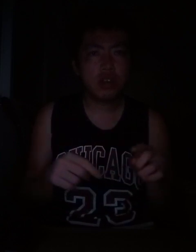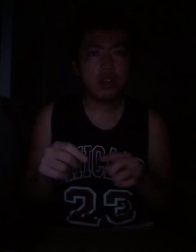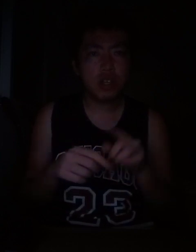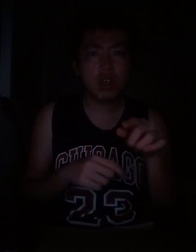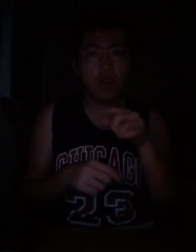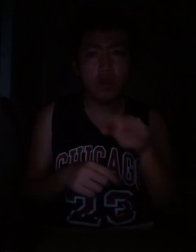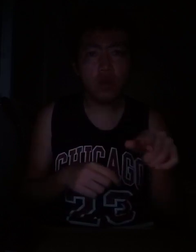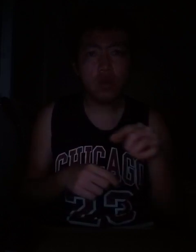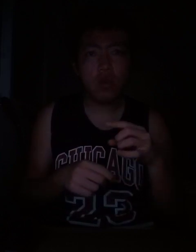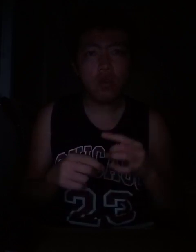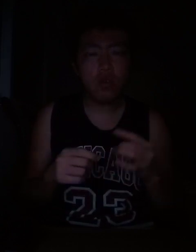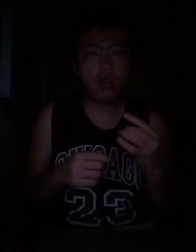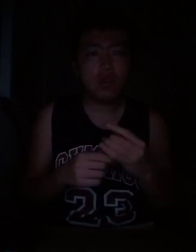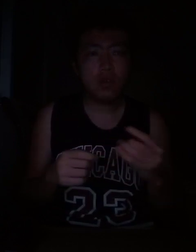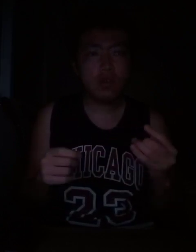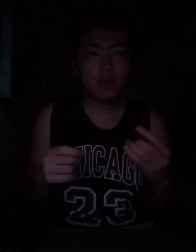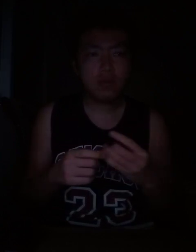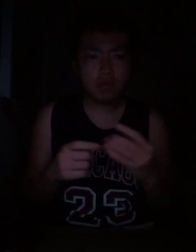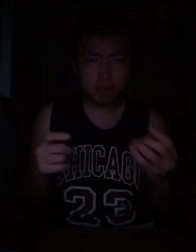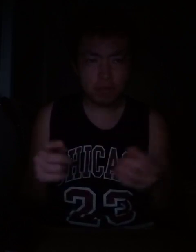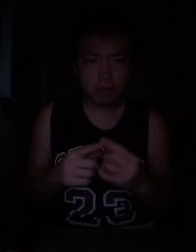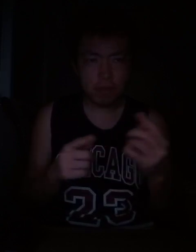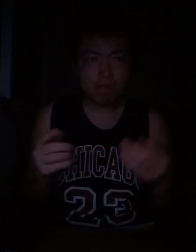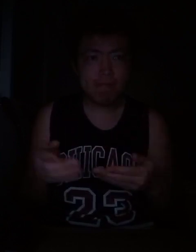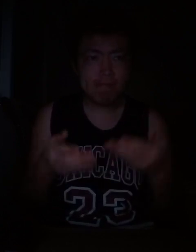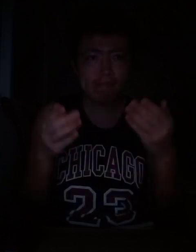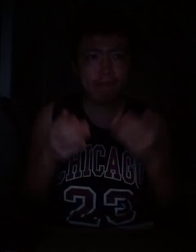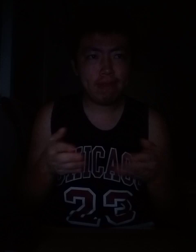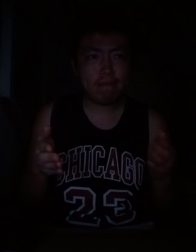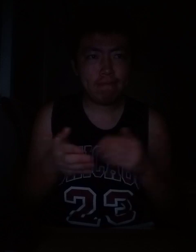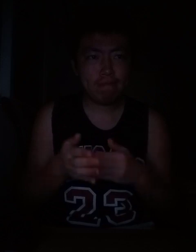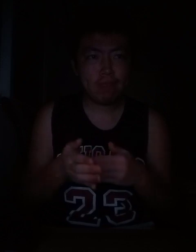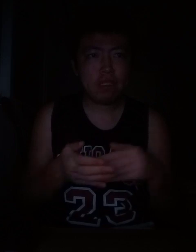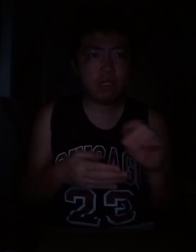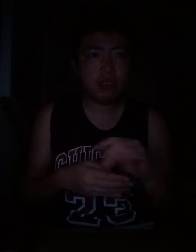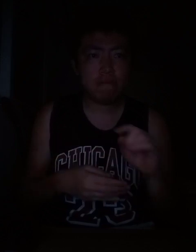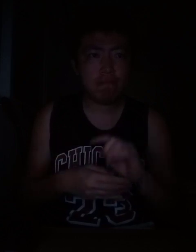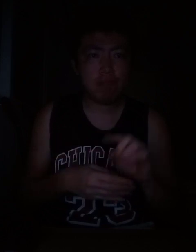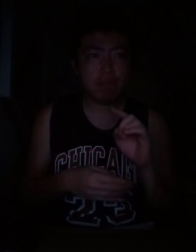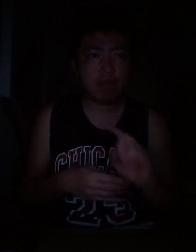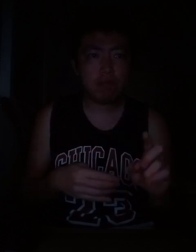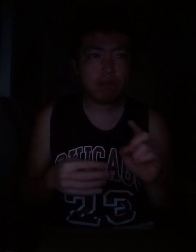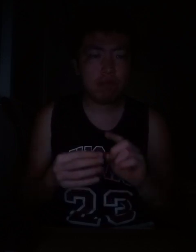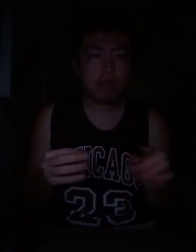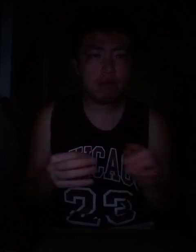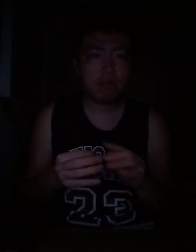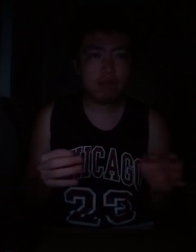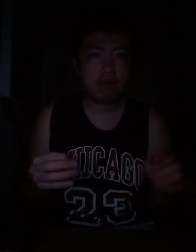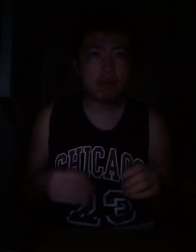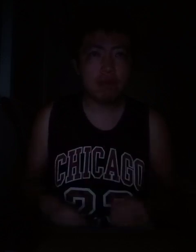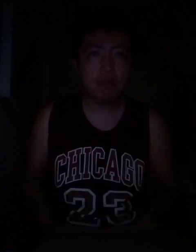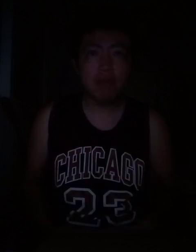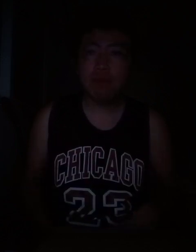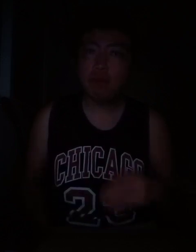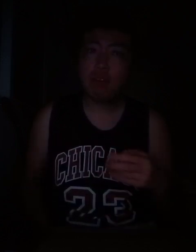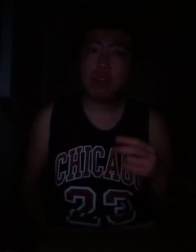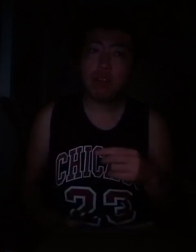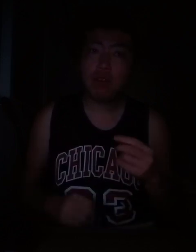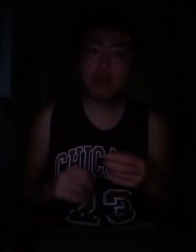나가고 성에 안 차서 아예 극악의 습도를 자랑하는 야외에서 끝장 제습 테스트를 실행해봤대. 음식물 처리기를 2년